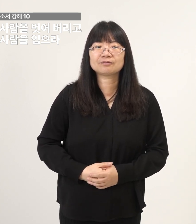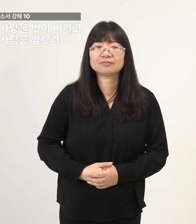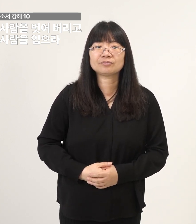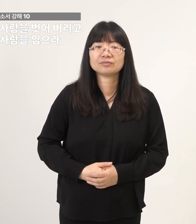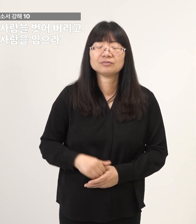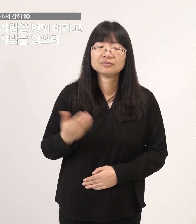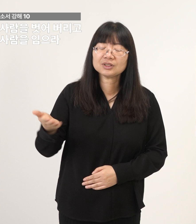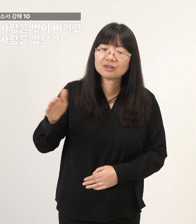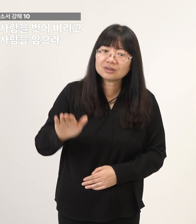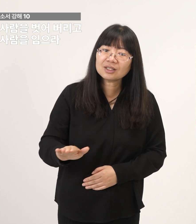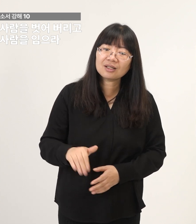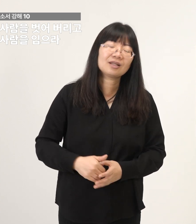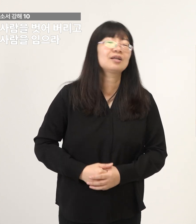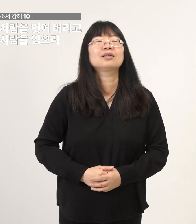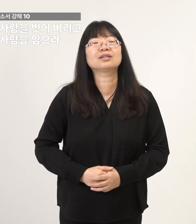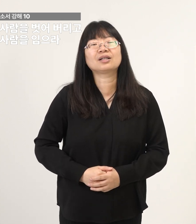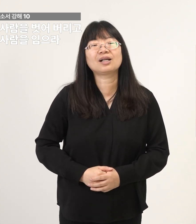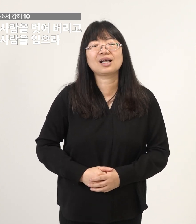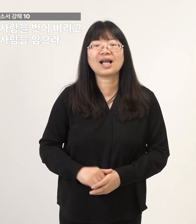그런데